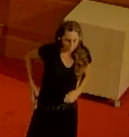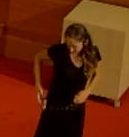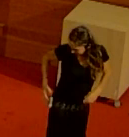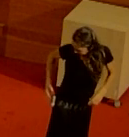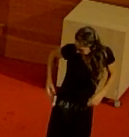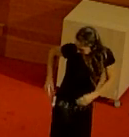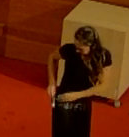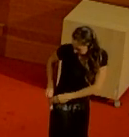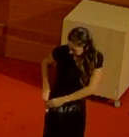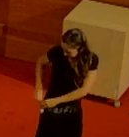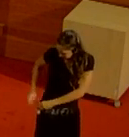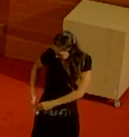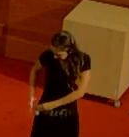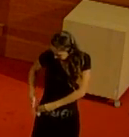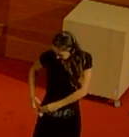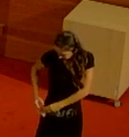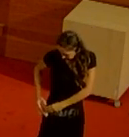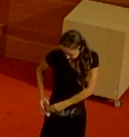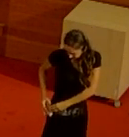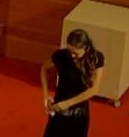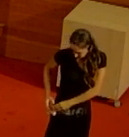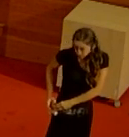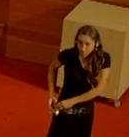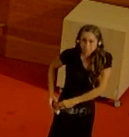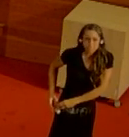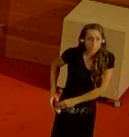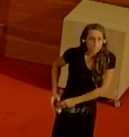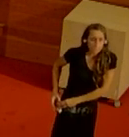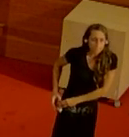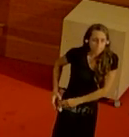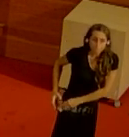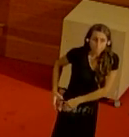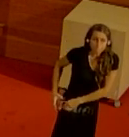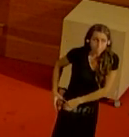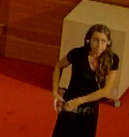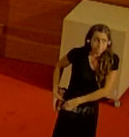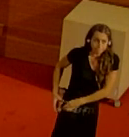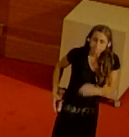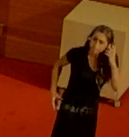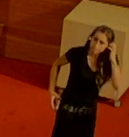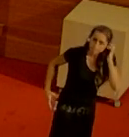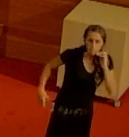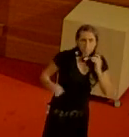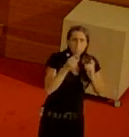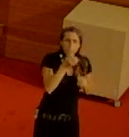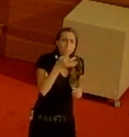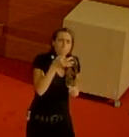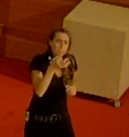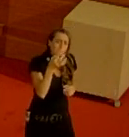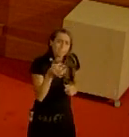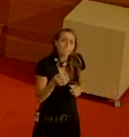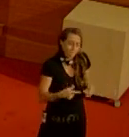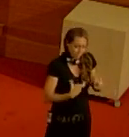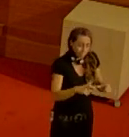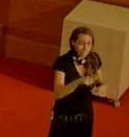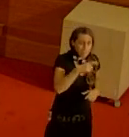Bueno a racha León gustillo de la leche ecoculture virtual cantó La tutaco Casita